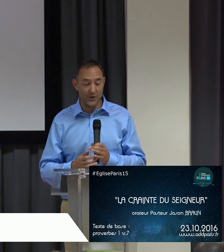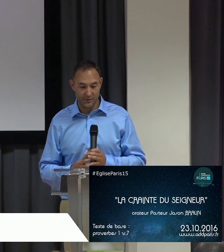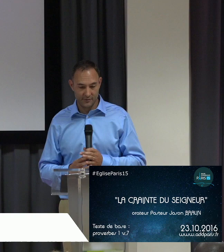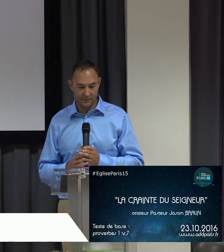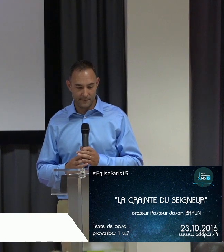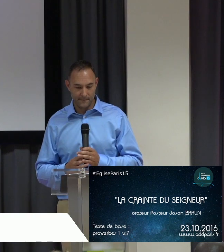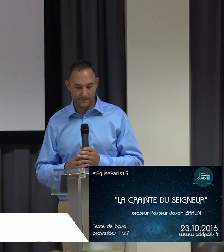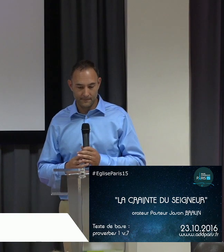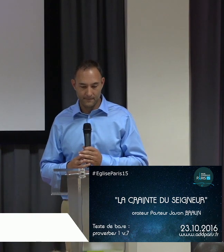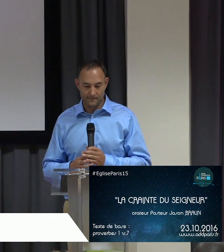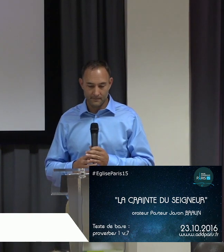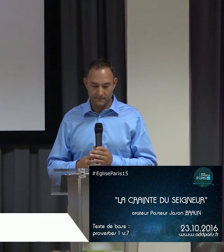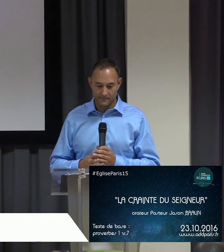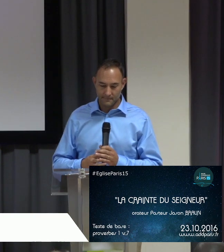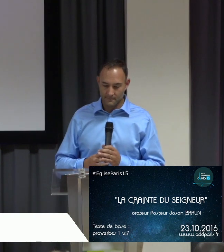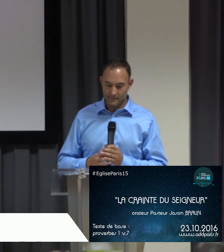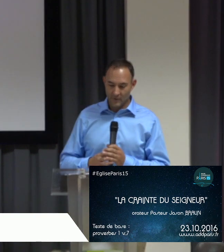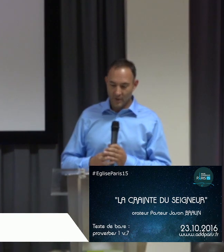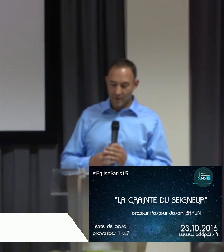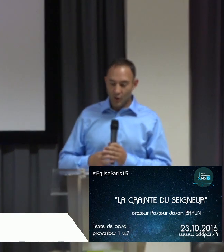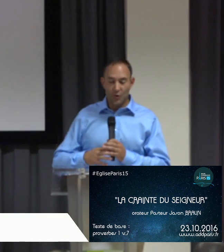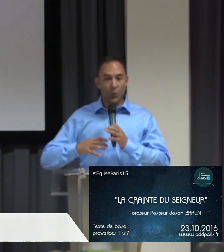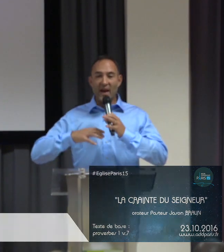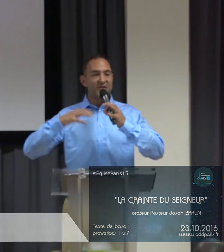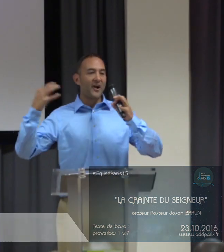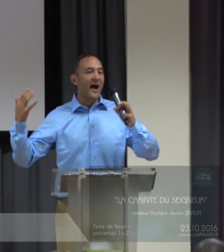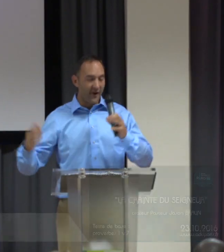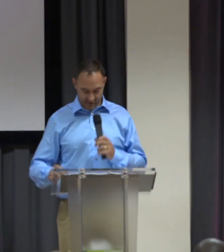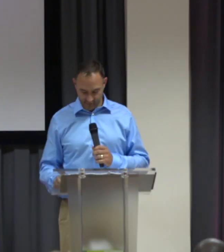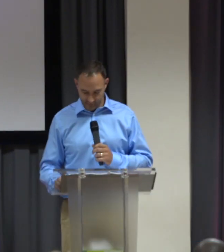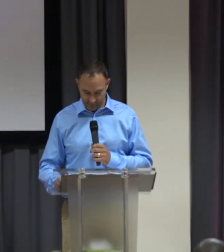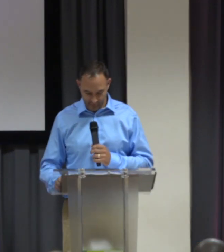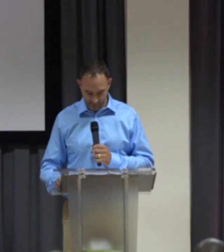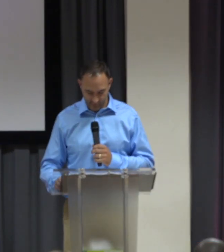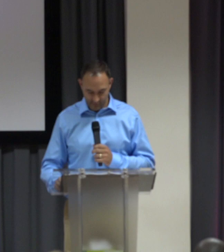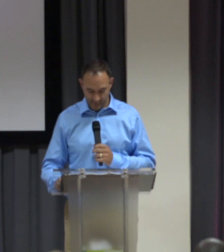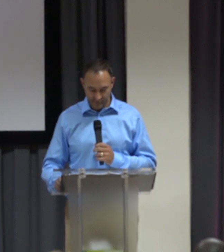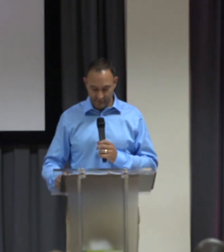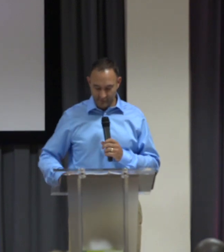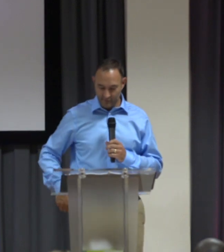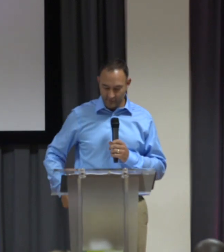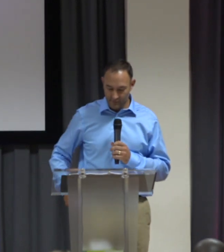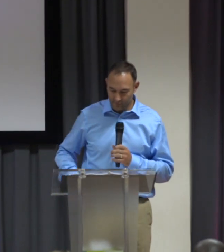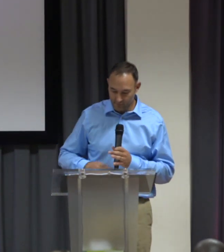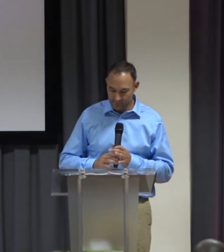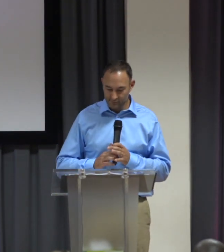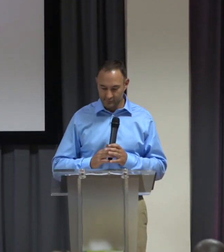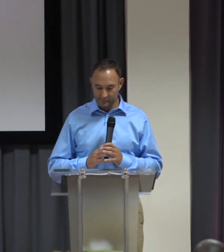created you, Pourquoi ne pas se soumettre à ce Dieu qui t'a créé, whose ways are higher, qui a